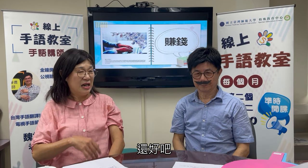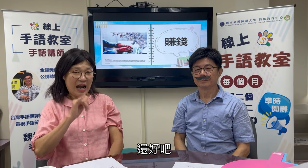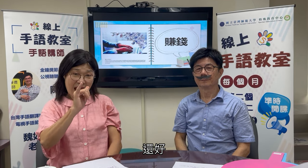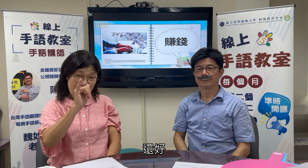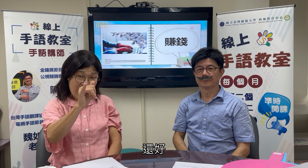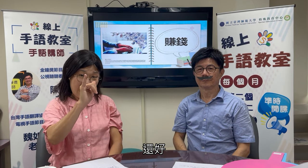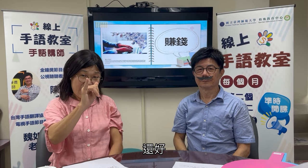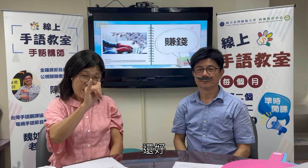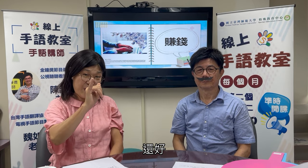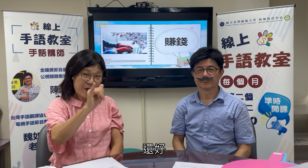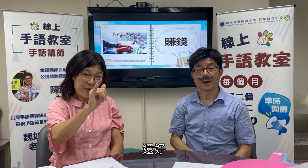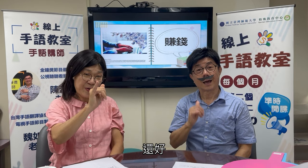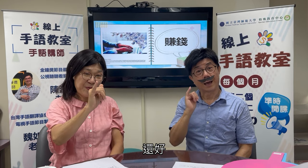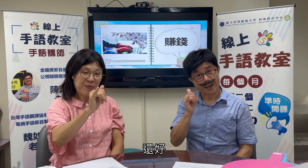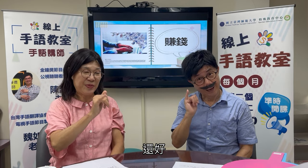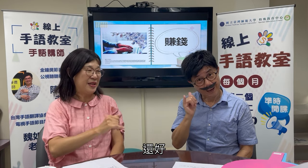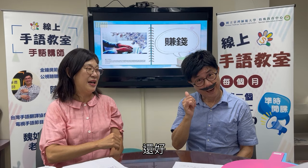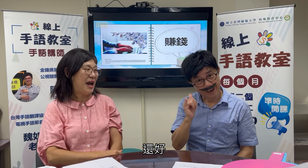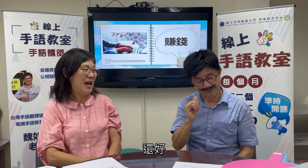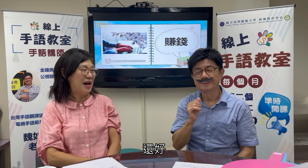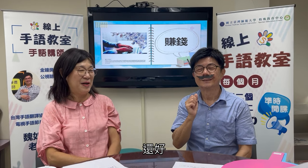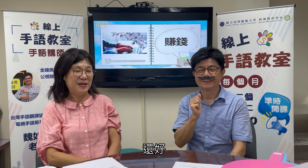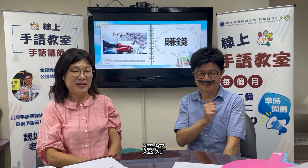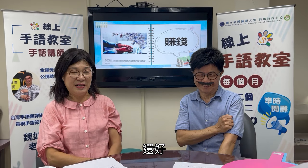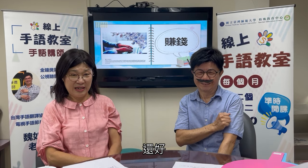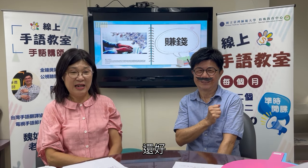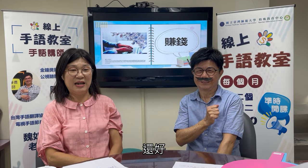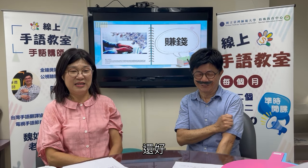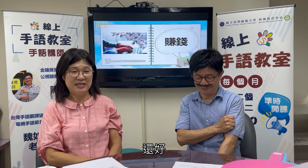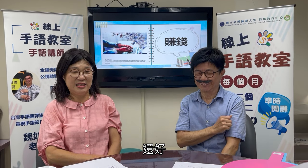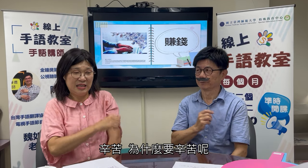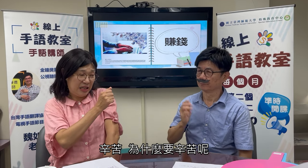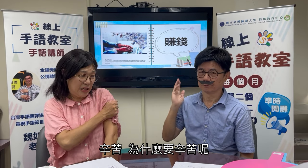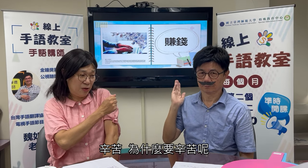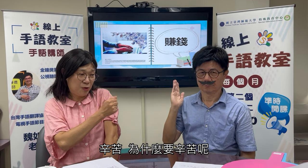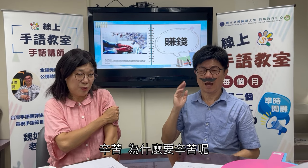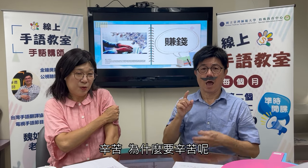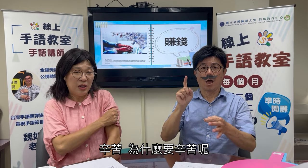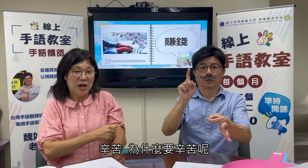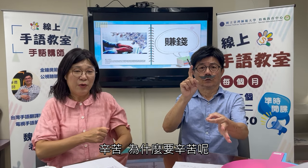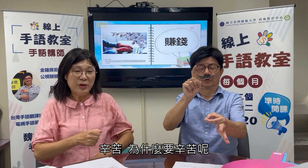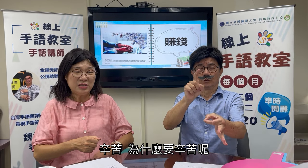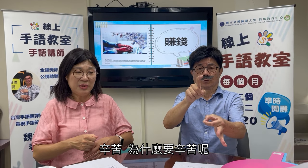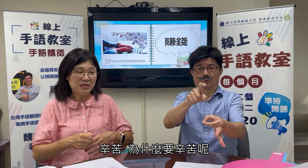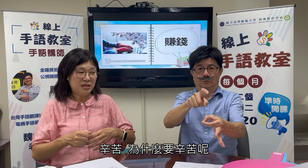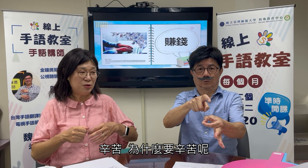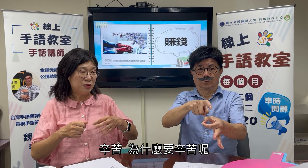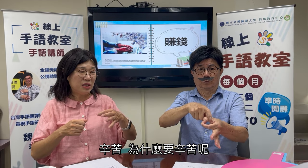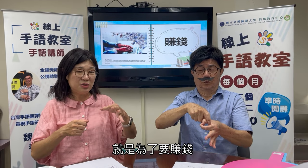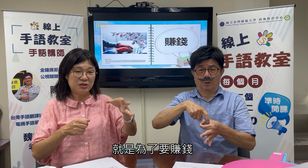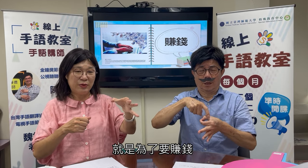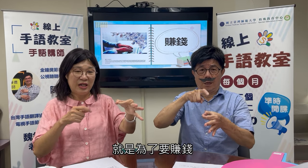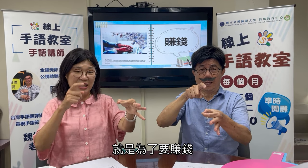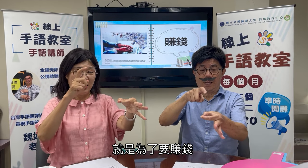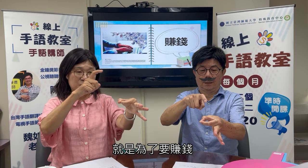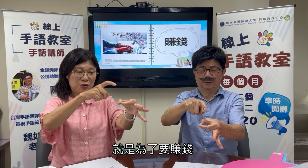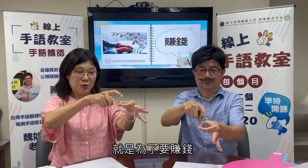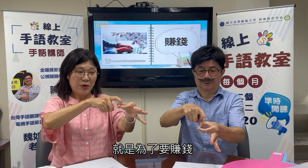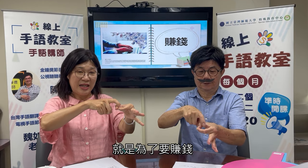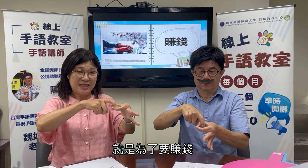还好，还好。辛苦，为什么要辛苦呢？就是为了要赚钱，